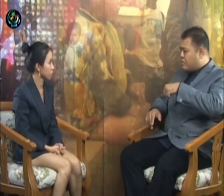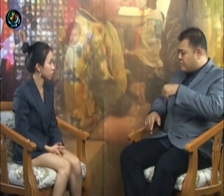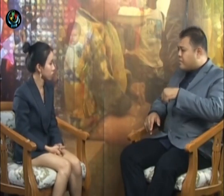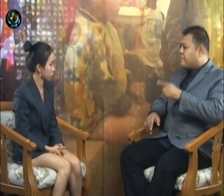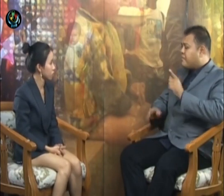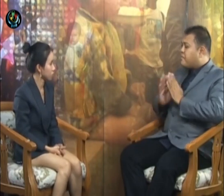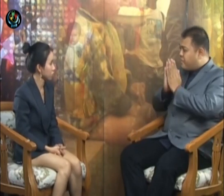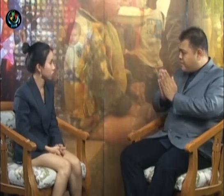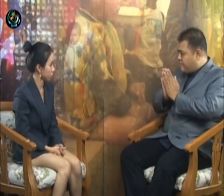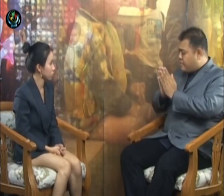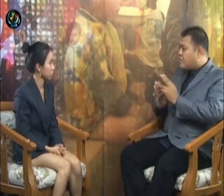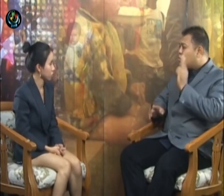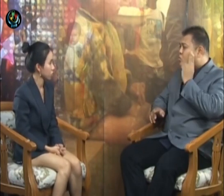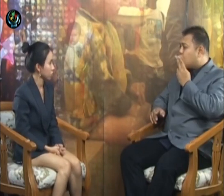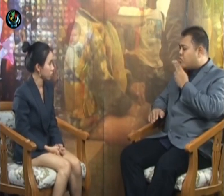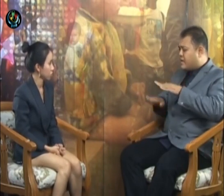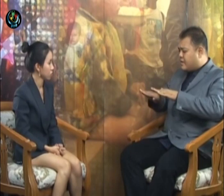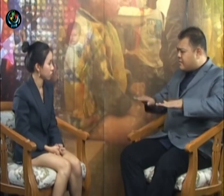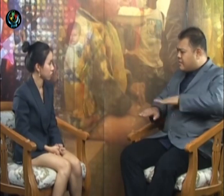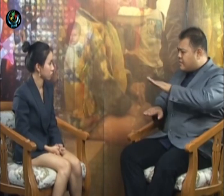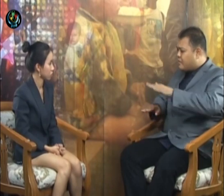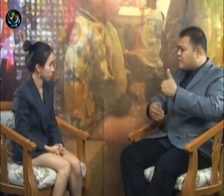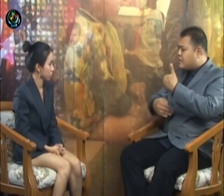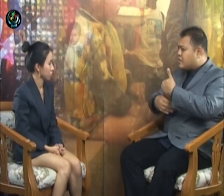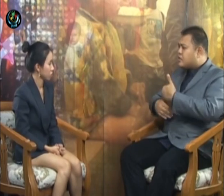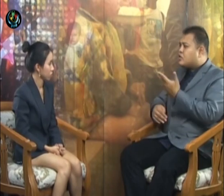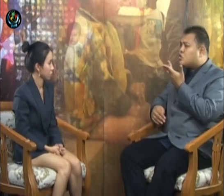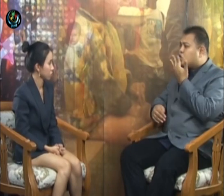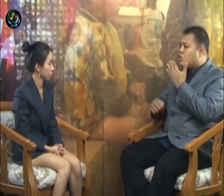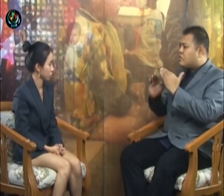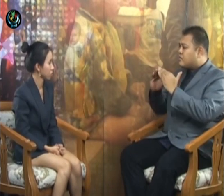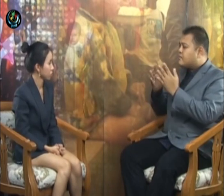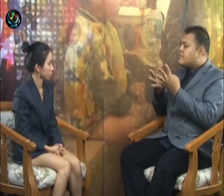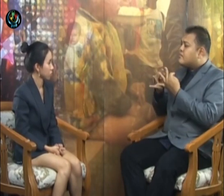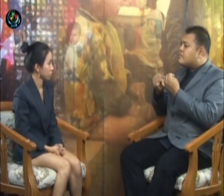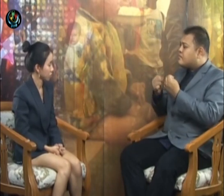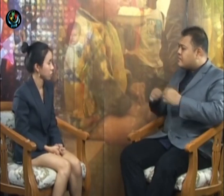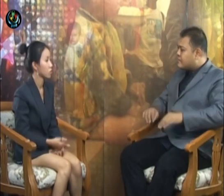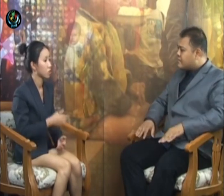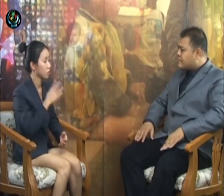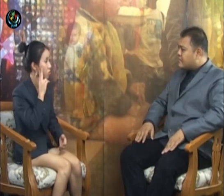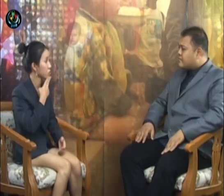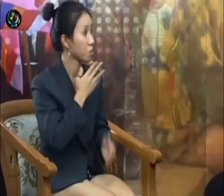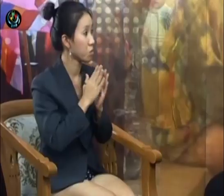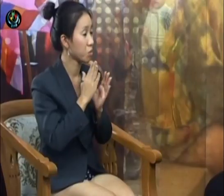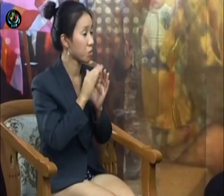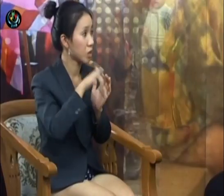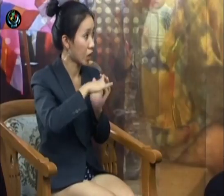ရမှာပါ မြန်မာပြည်မှာနားမကြားကလေးတွေပညာသင်ကြားနေတဲ့အကြောင်းပဲနဲ့ကြောင်းရှိလေ မြန်မာပြည်မှာနားမ